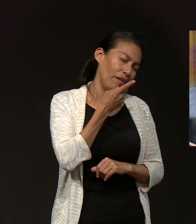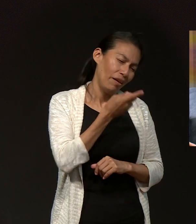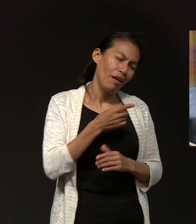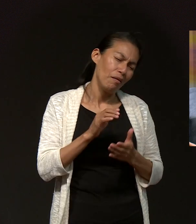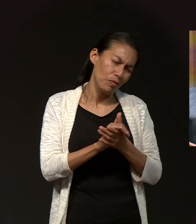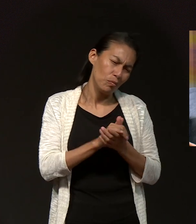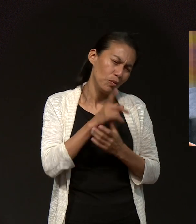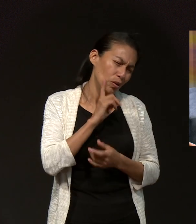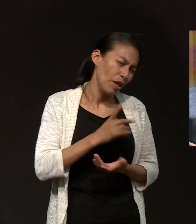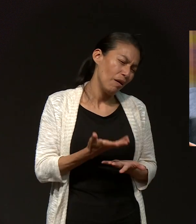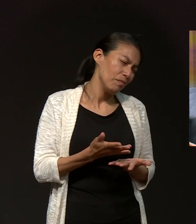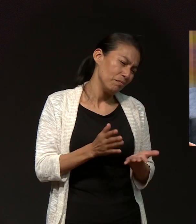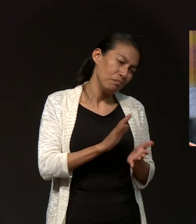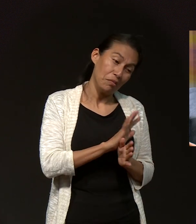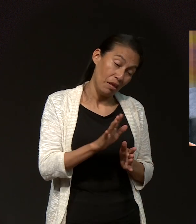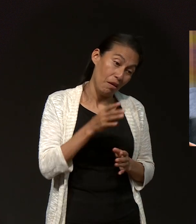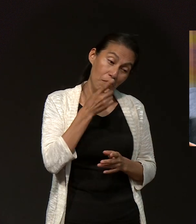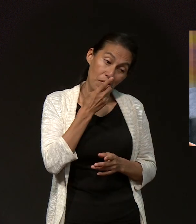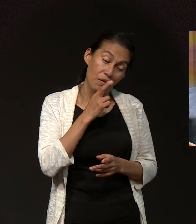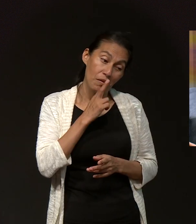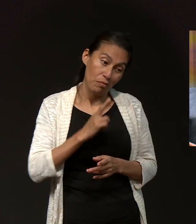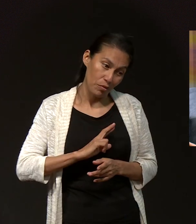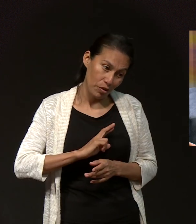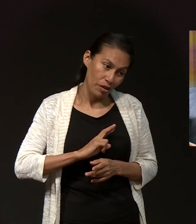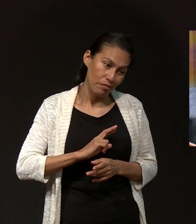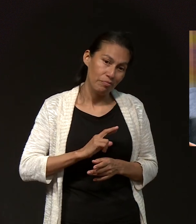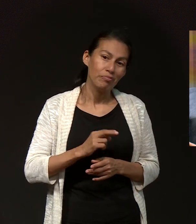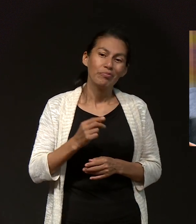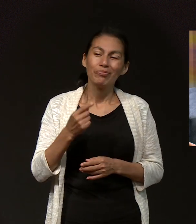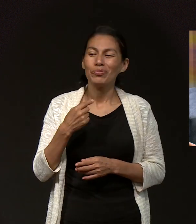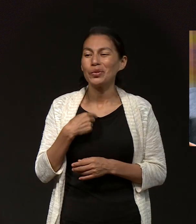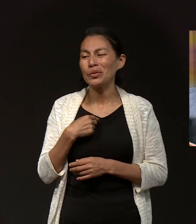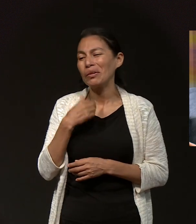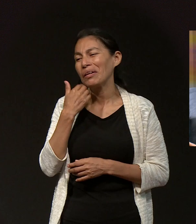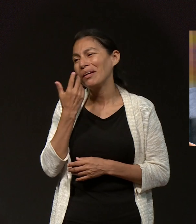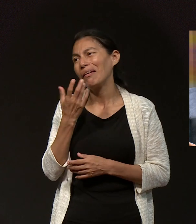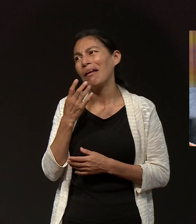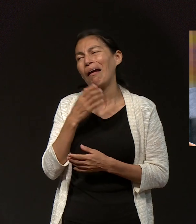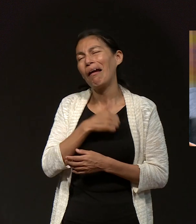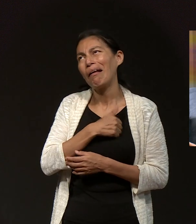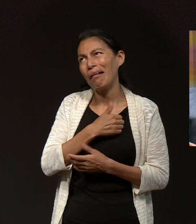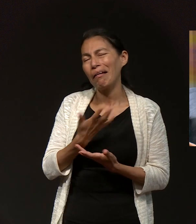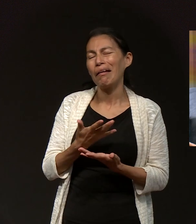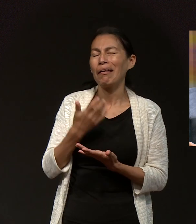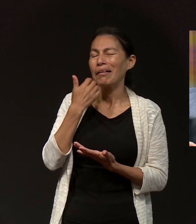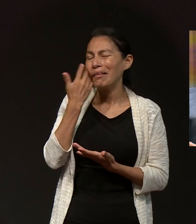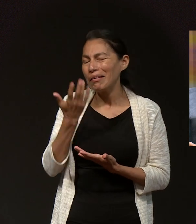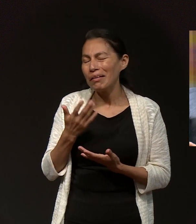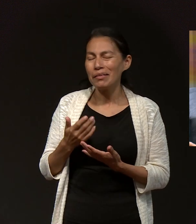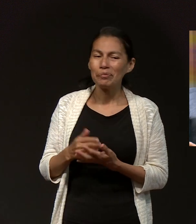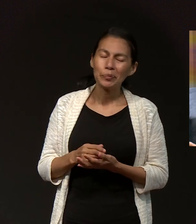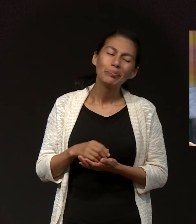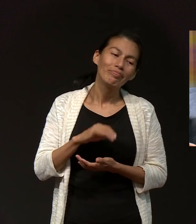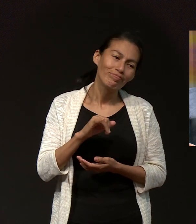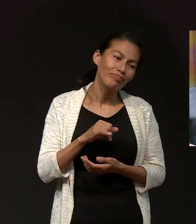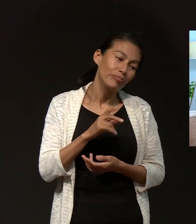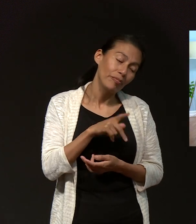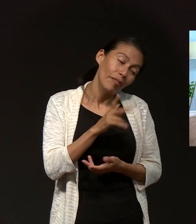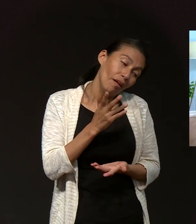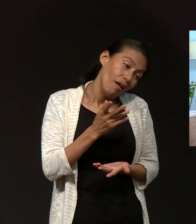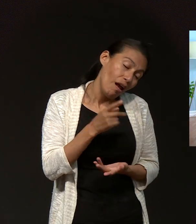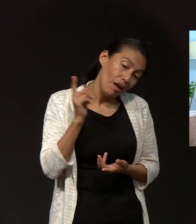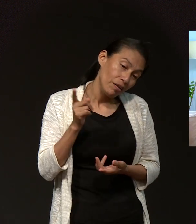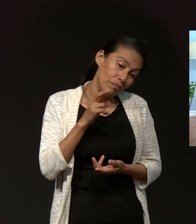primero de allá en Montemoreros. De Canadá no ha llegado ninguna noticia. Yo quería ir a Canadá. Usted quería ir a Canadá. Canadá, sí, nos llamaba mucha atención.